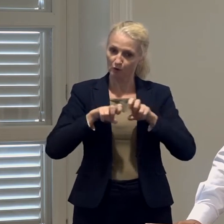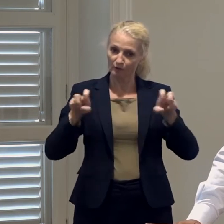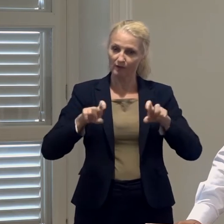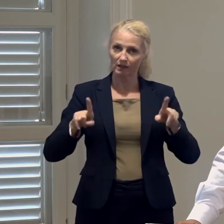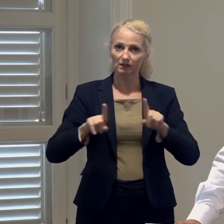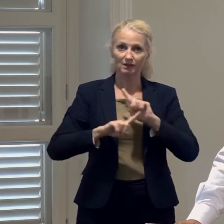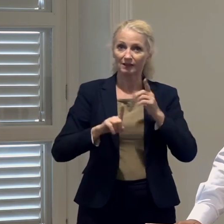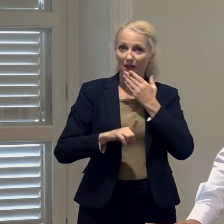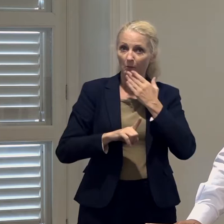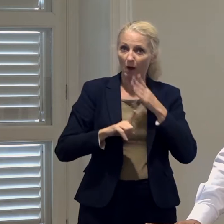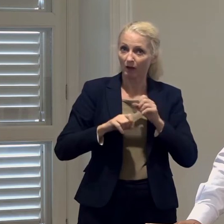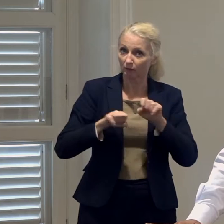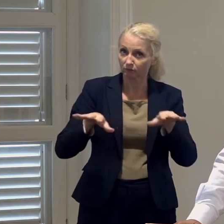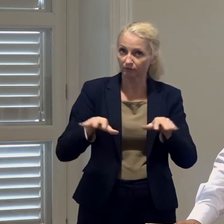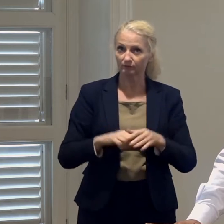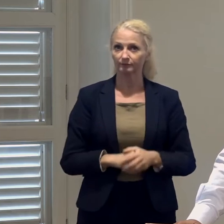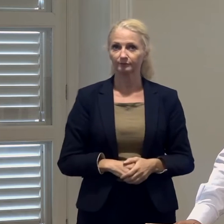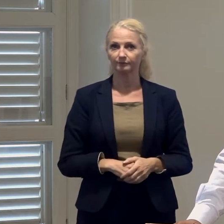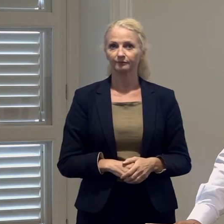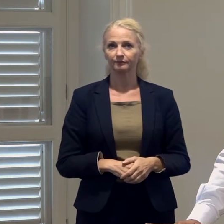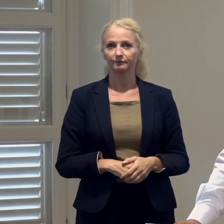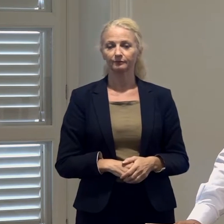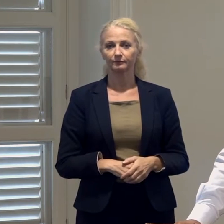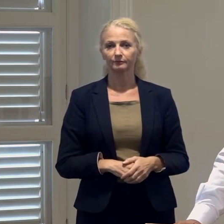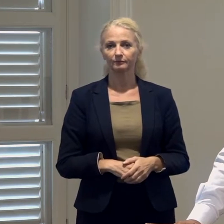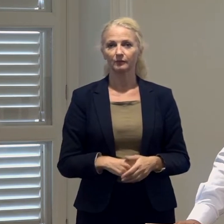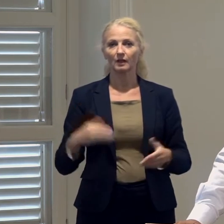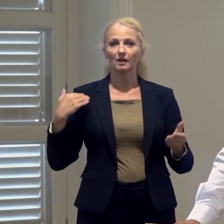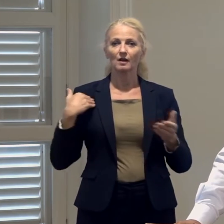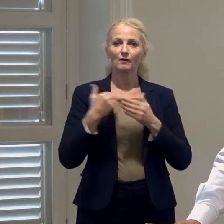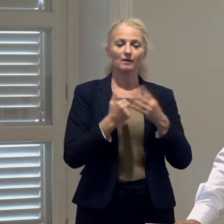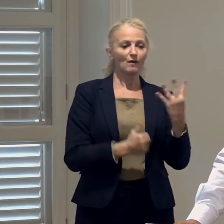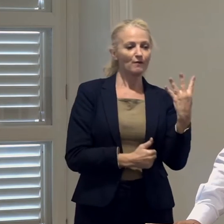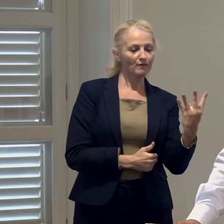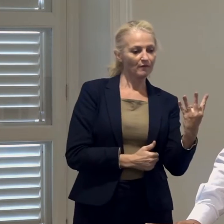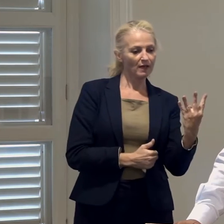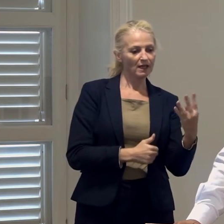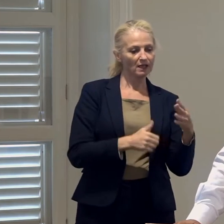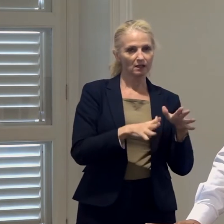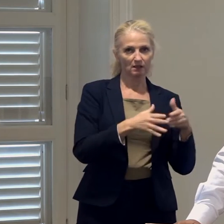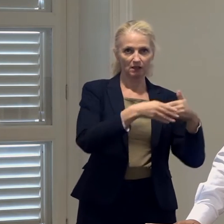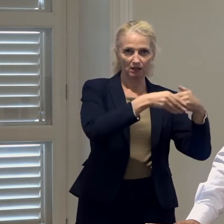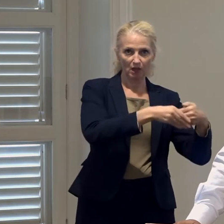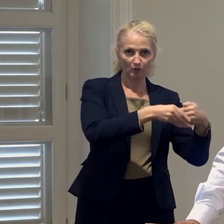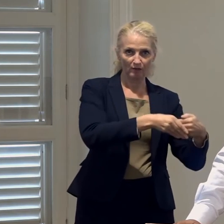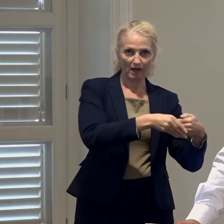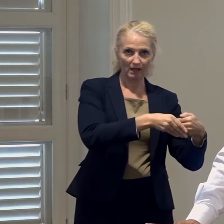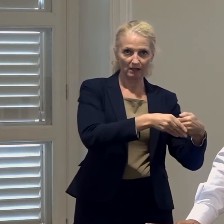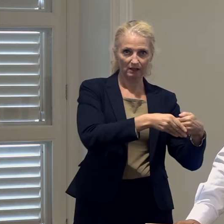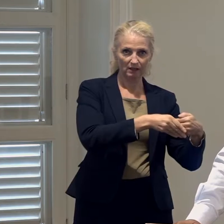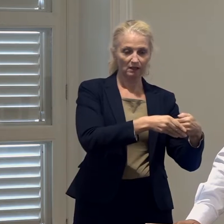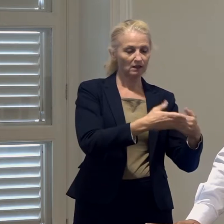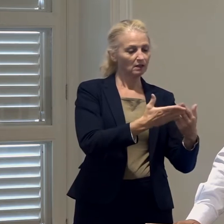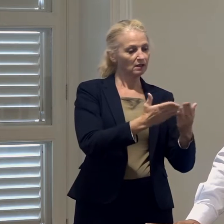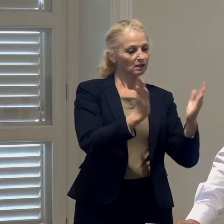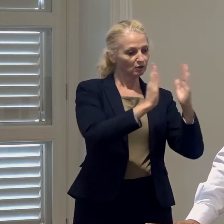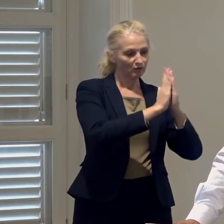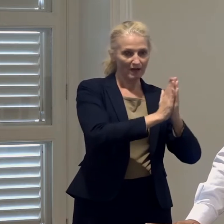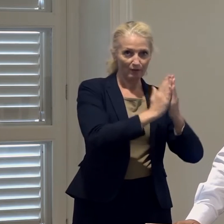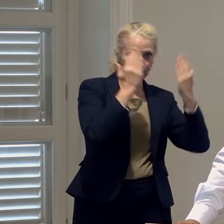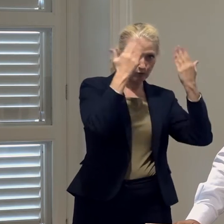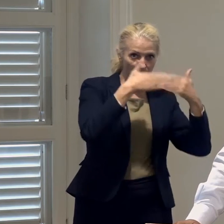Daarom worden vanaf nu, 4 januari, om 12 uur 's nachts de volgende maatregelen van